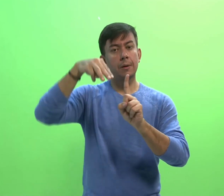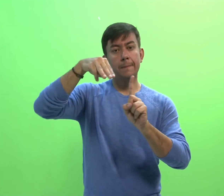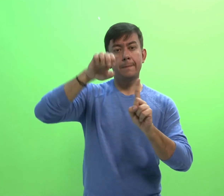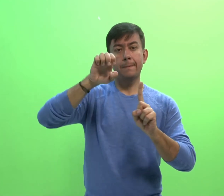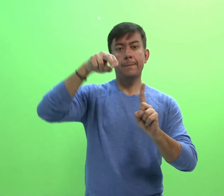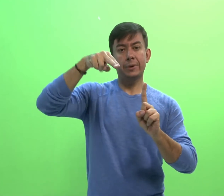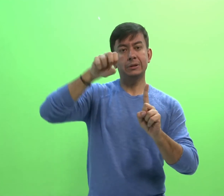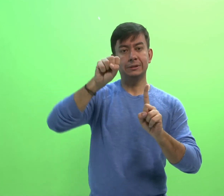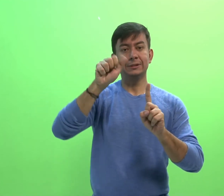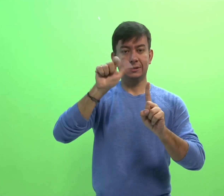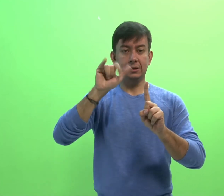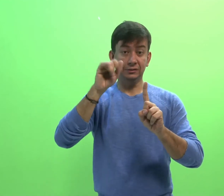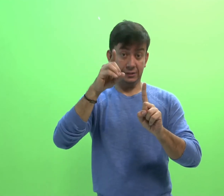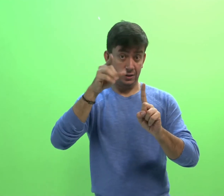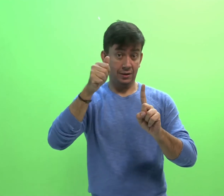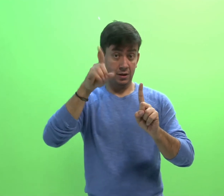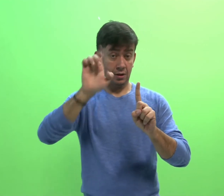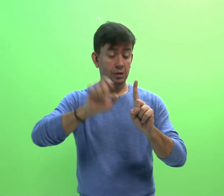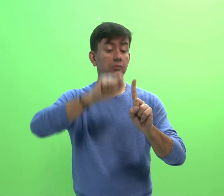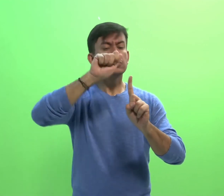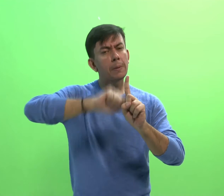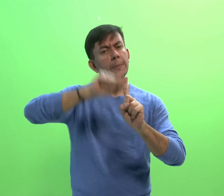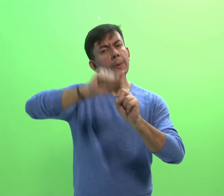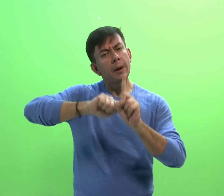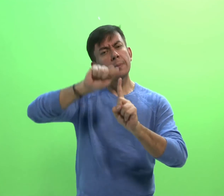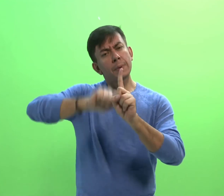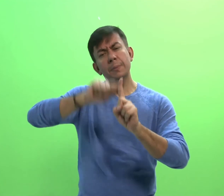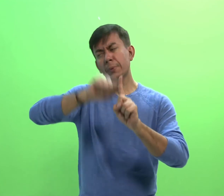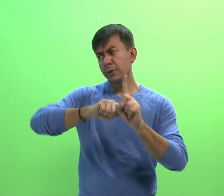Algo que seja de mensalidade, que seja mensal.